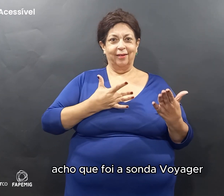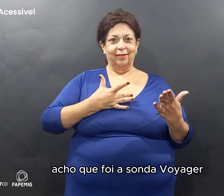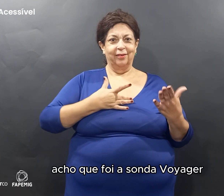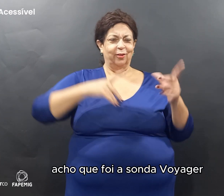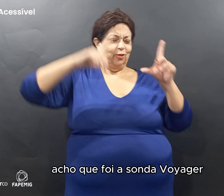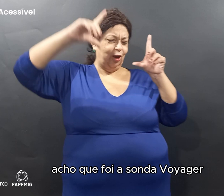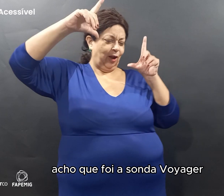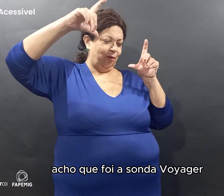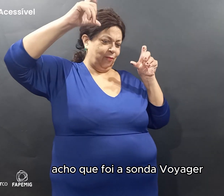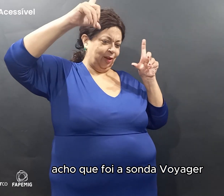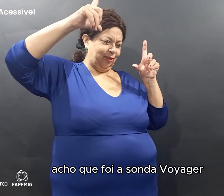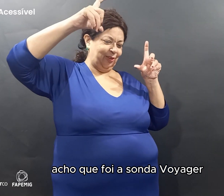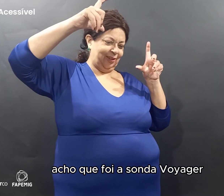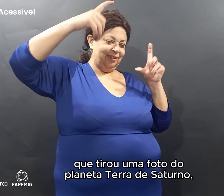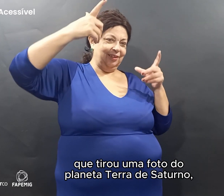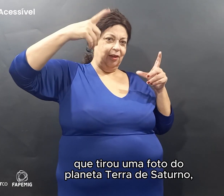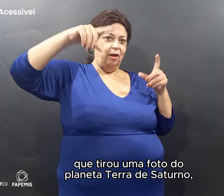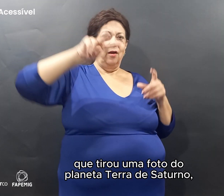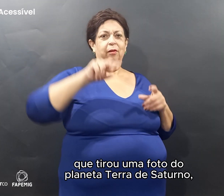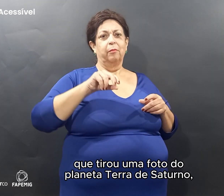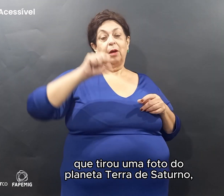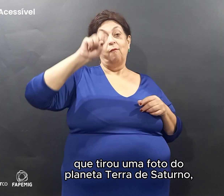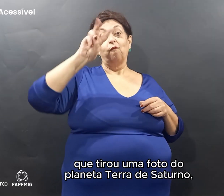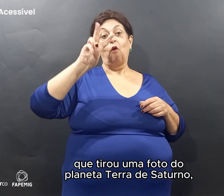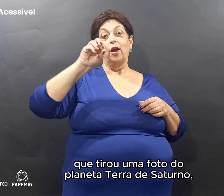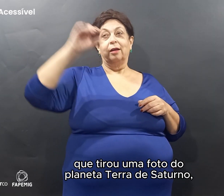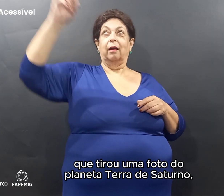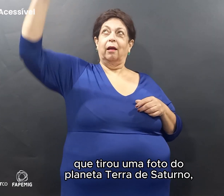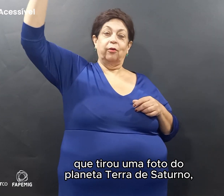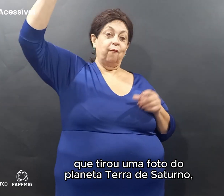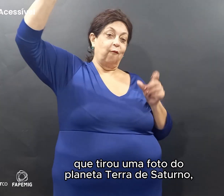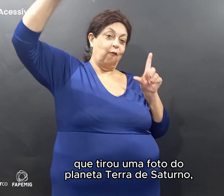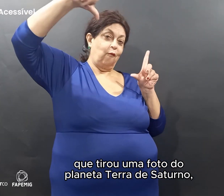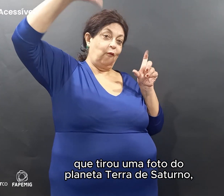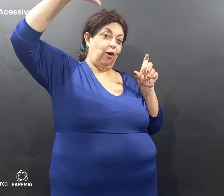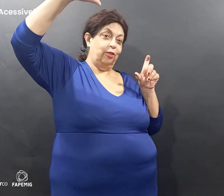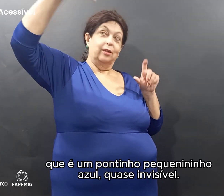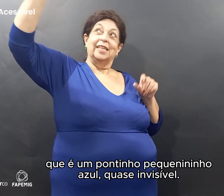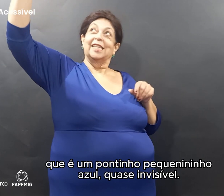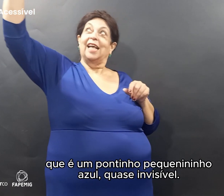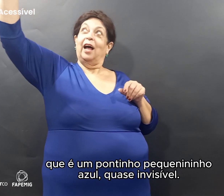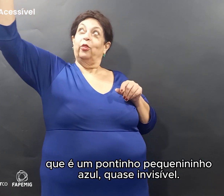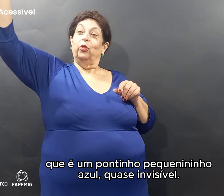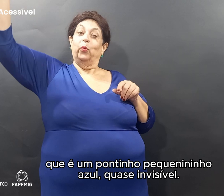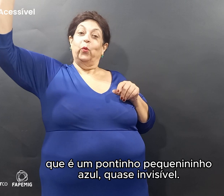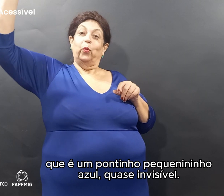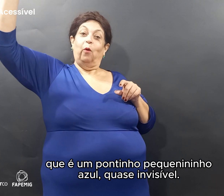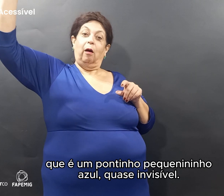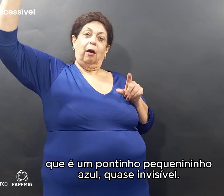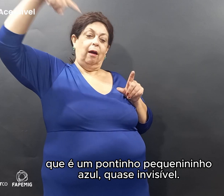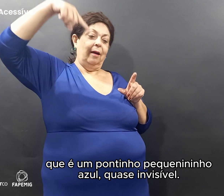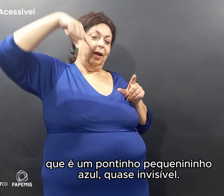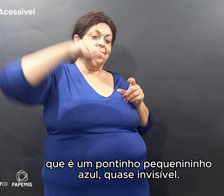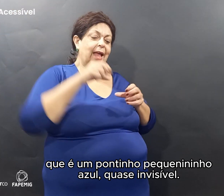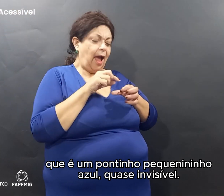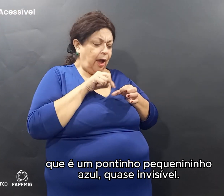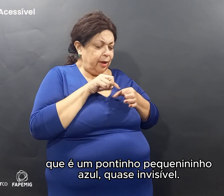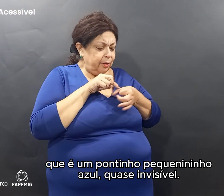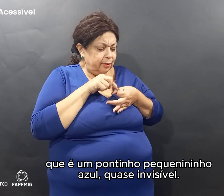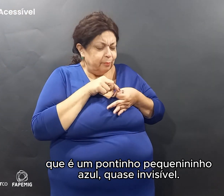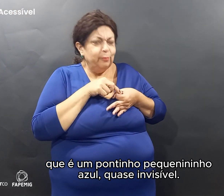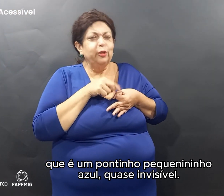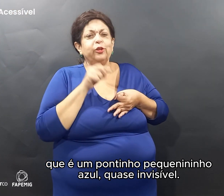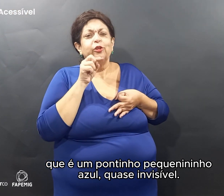foto, acho que foi a sonda Voyager, que tirou uma foto do planeta Terra de Saturno, que é um pontinho pequenininho, né? Azul,